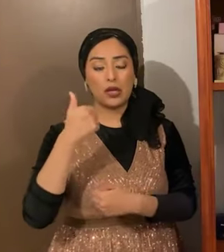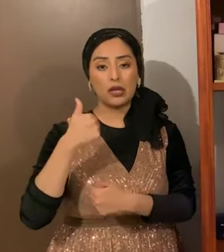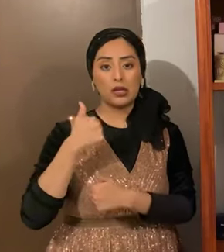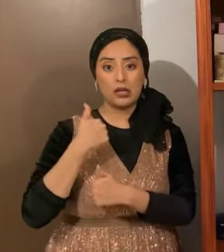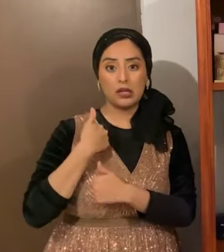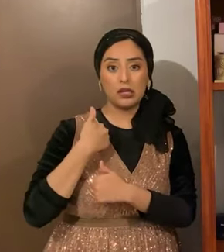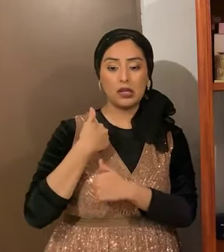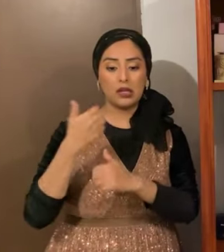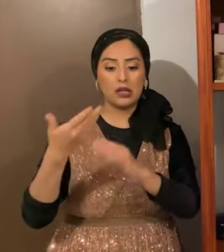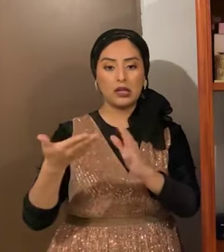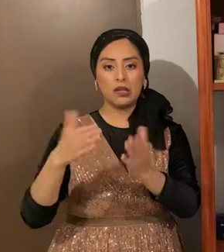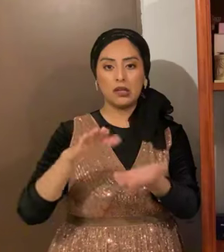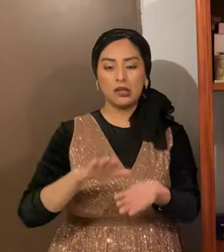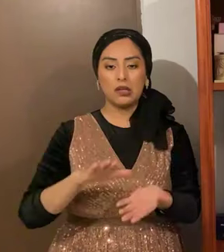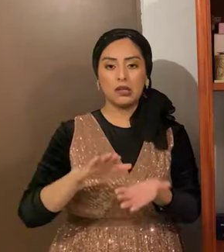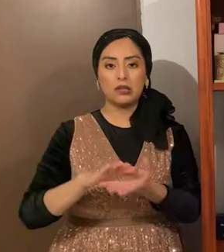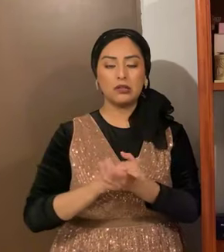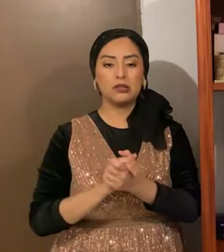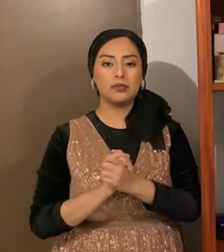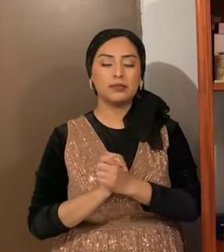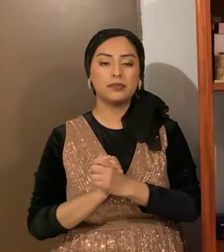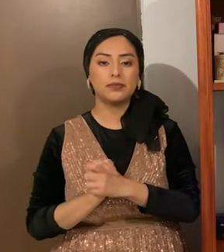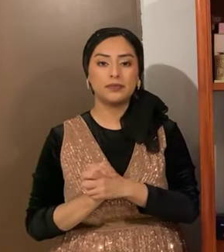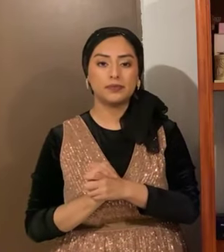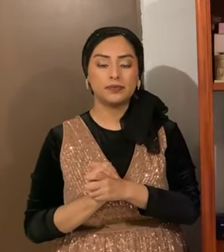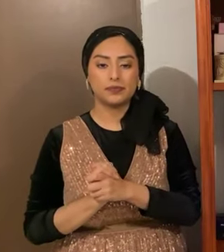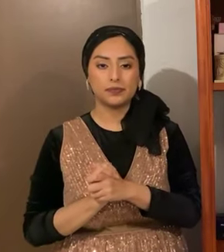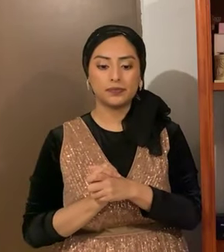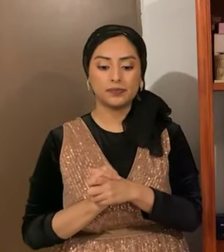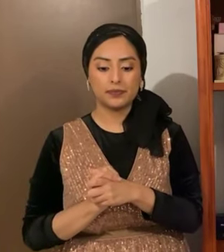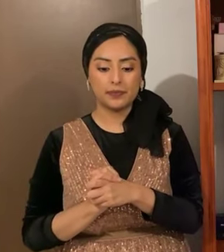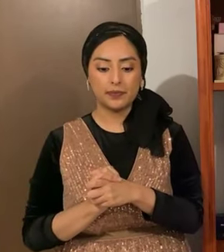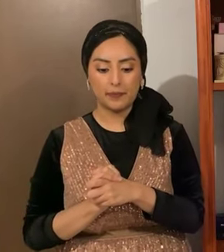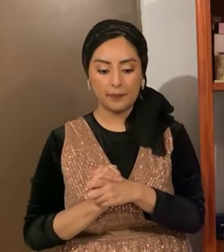soldados murieron en un ataque ucraniano, etc.